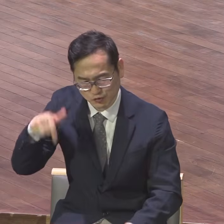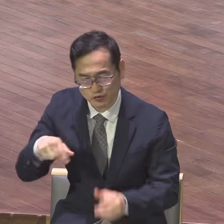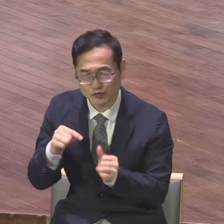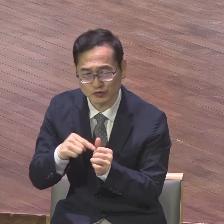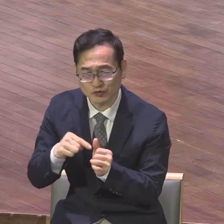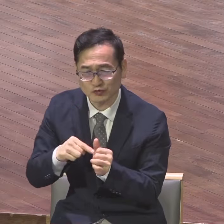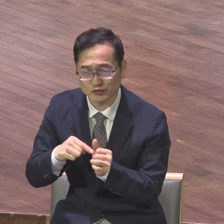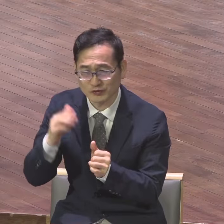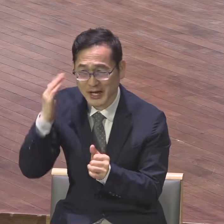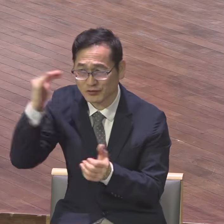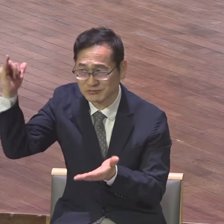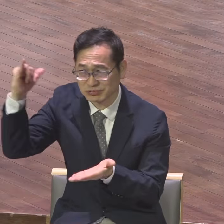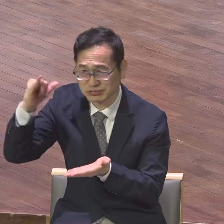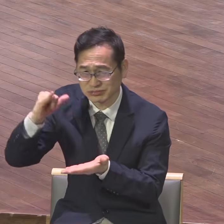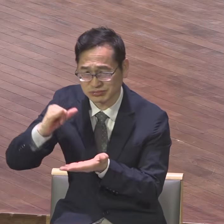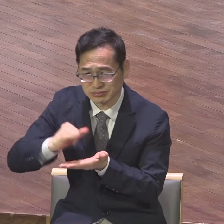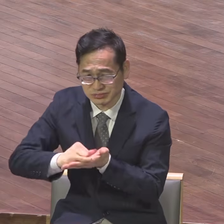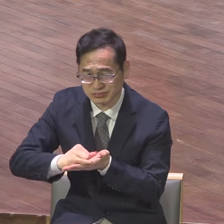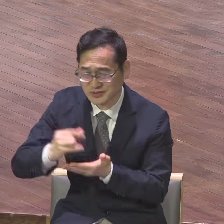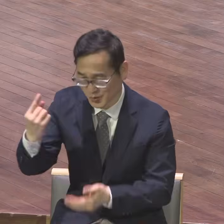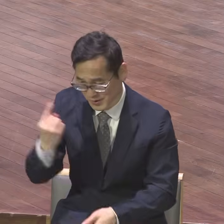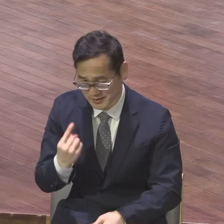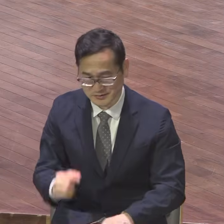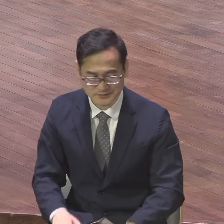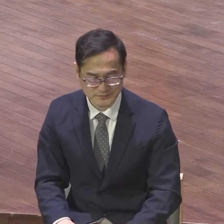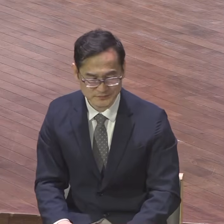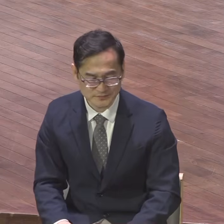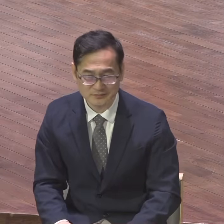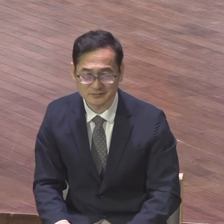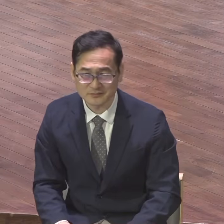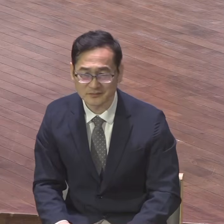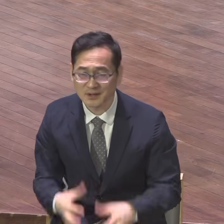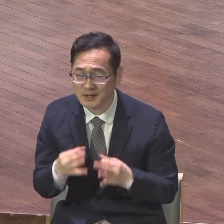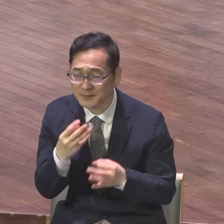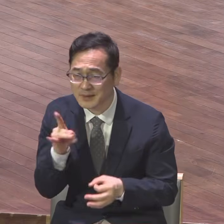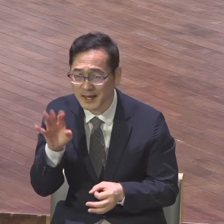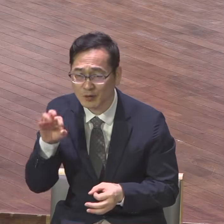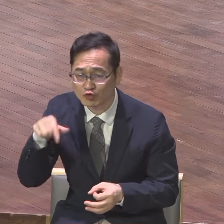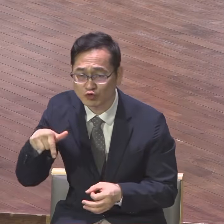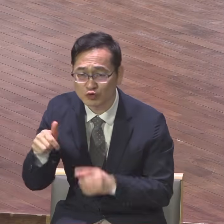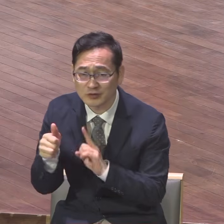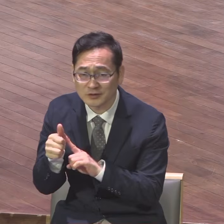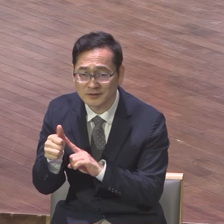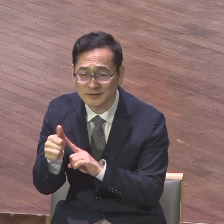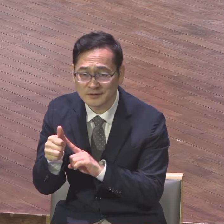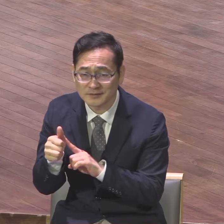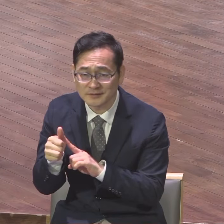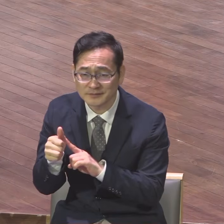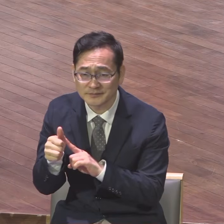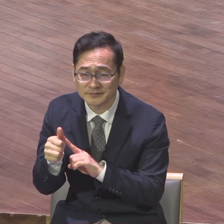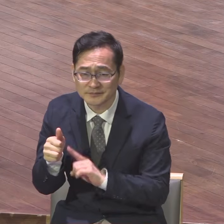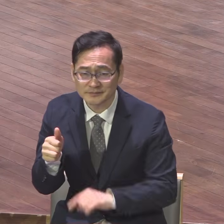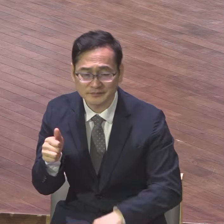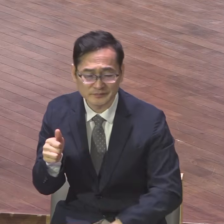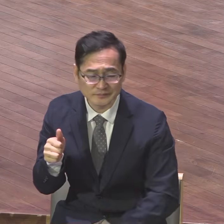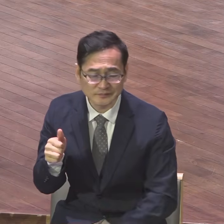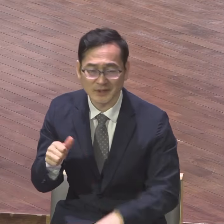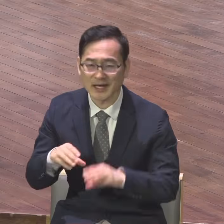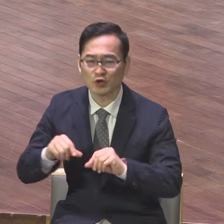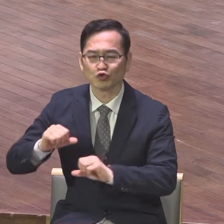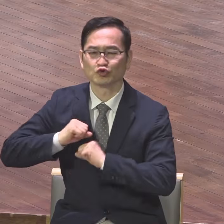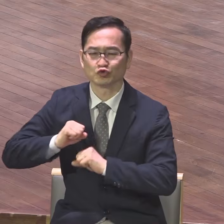귀국을 해서 인사를 하러 왔어요. 김태욱 우리 다음 세대는 대위입니다.